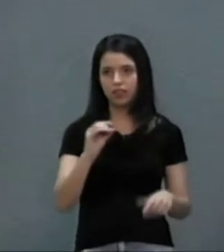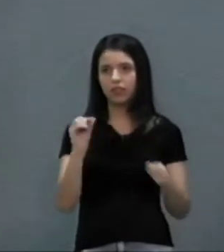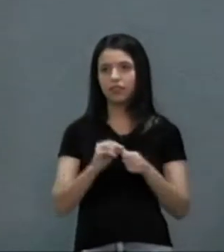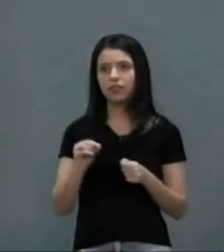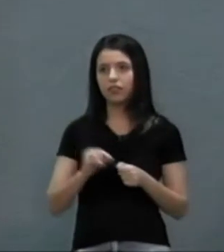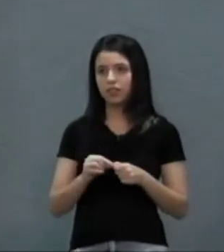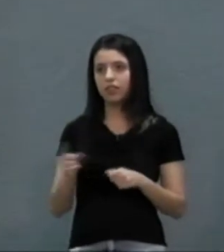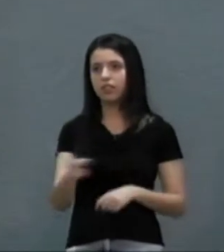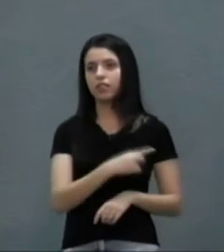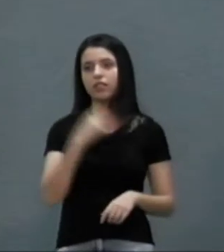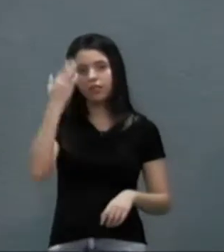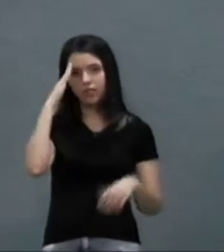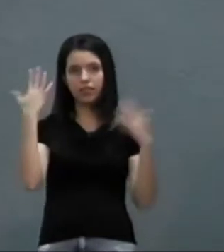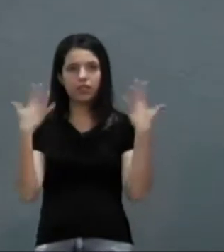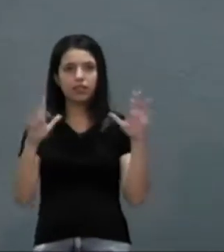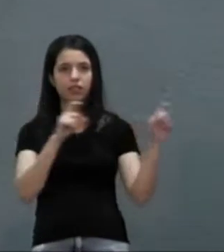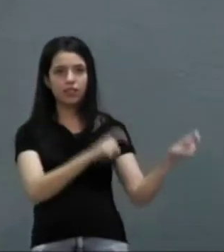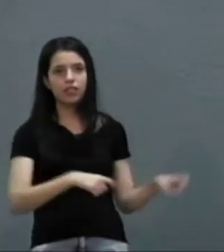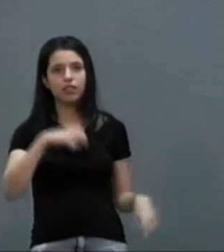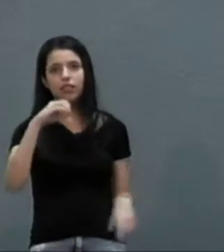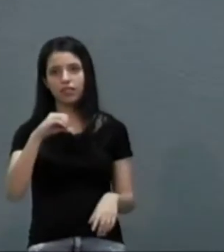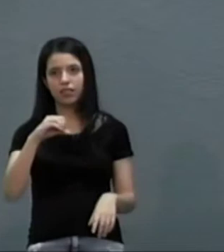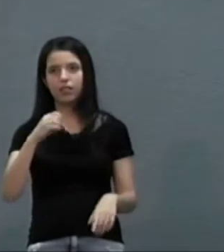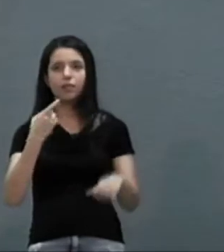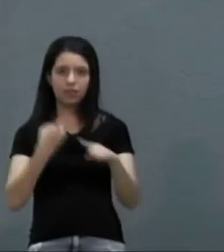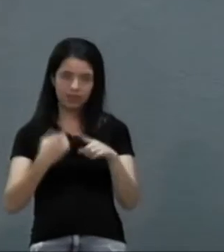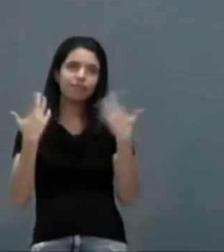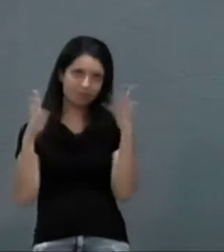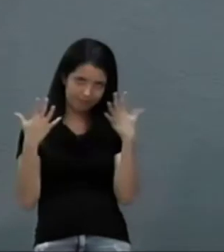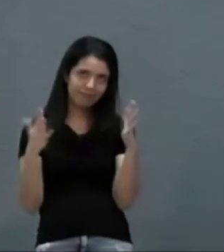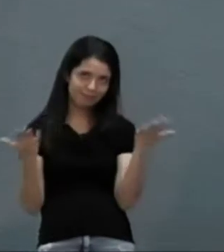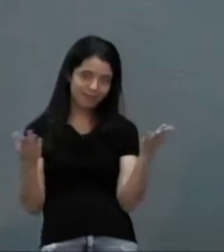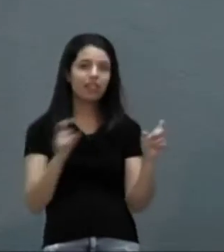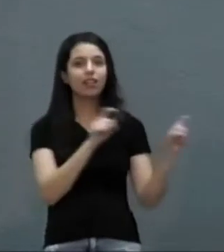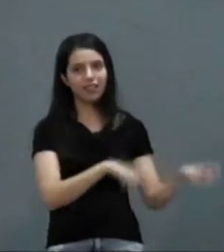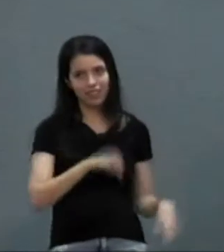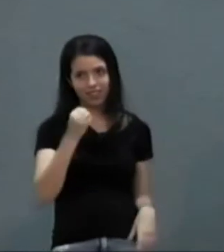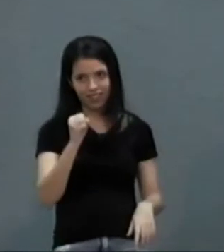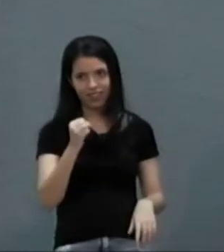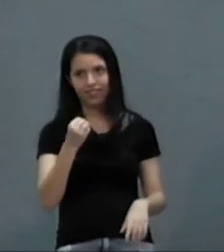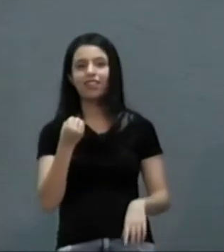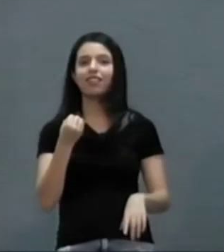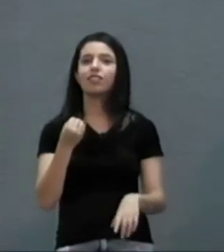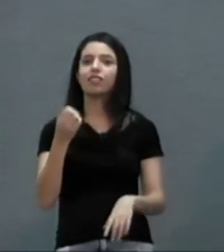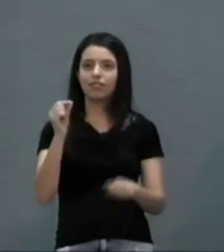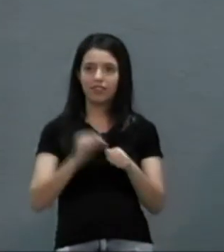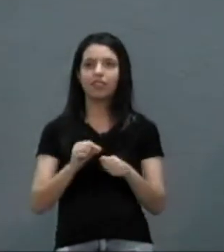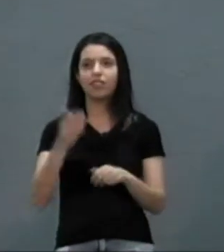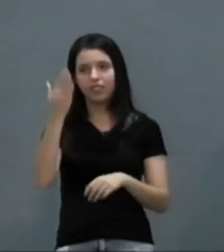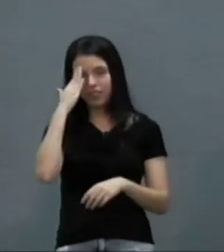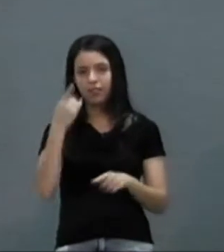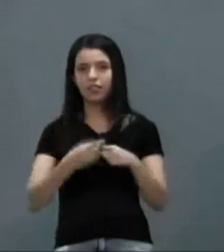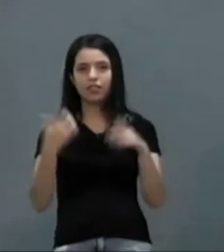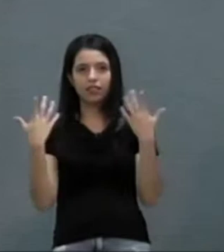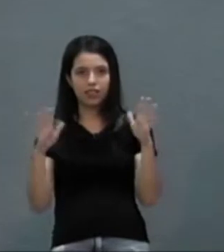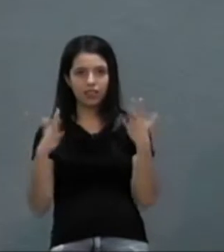festa. A linha 9 foi feita, a gente sabe, por causa da festa. A linha 8 foi feita, a gente sabe, por causa da festa. Prefeito,